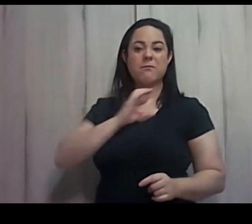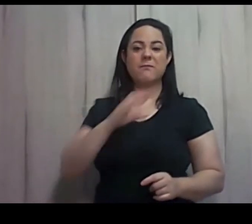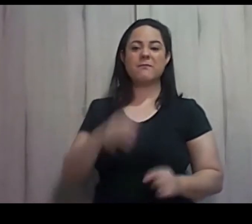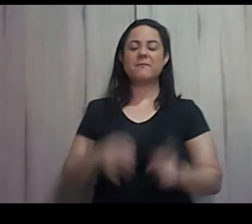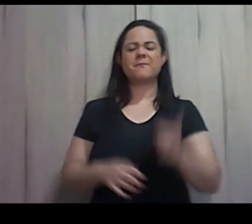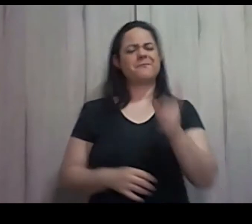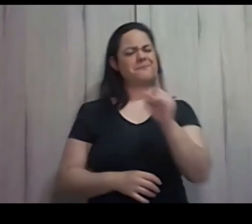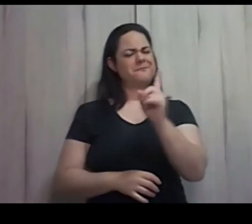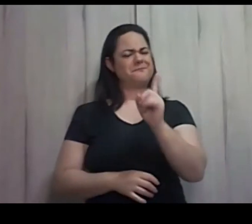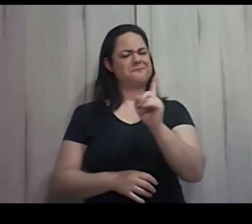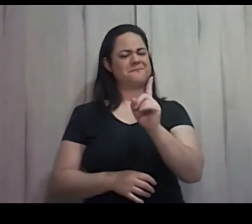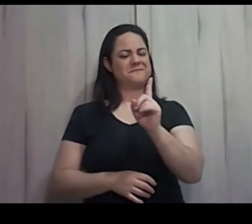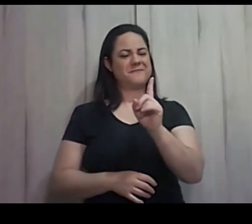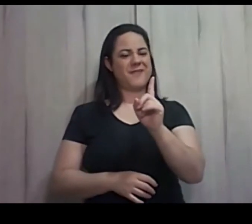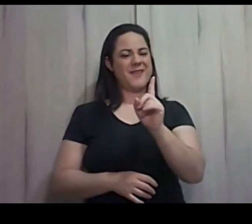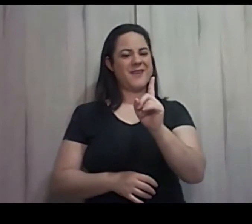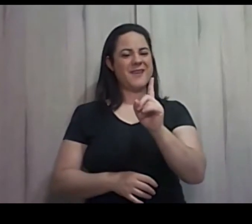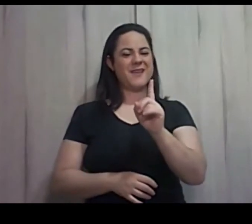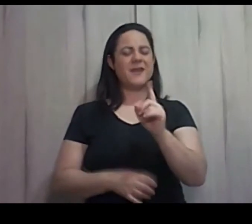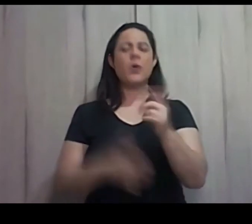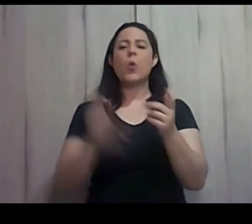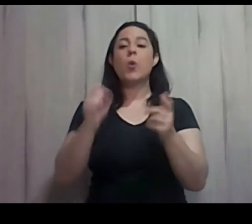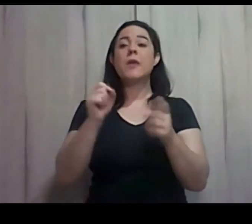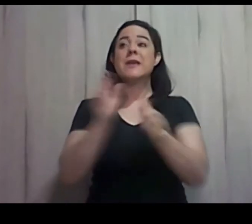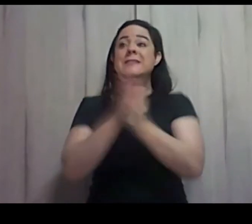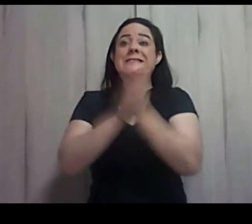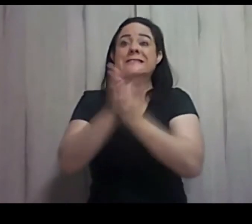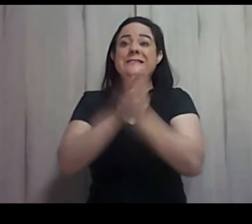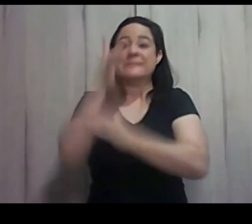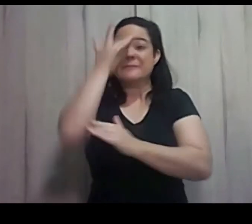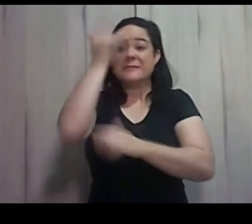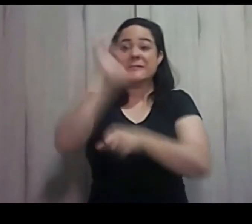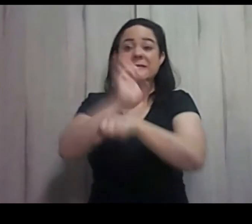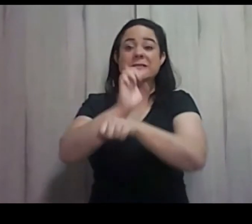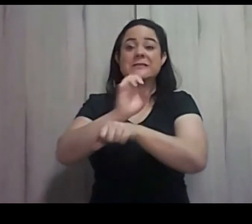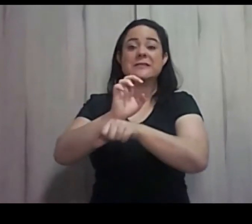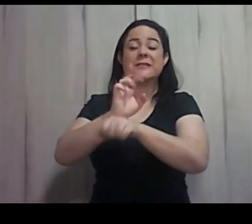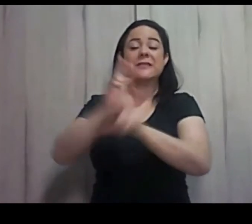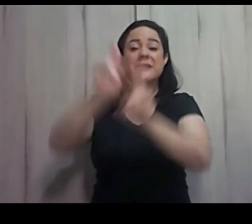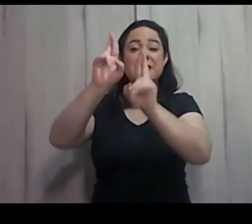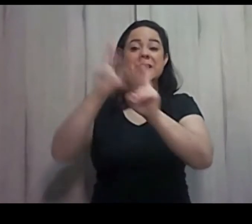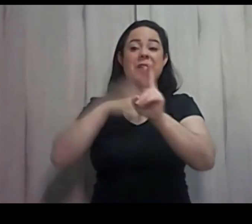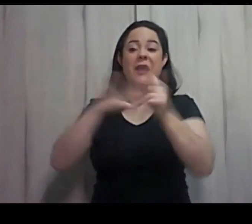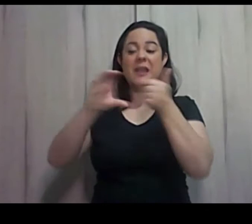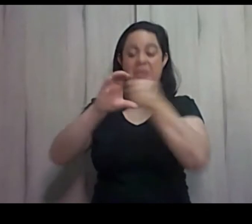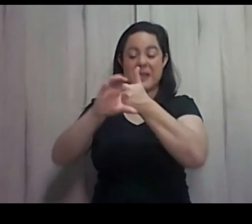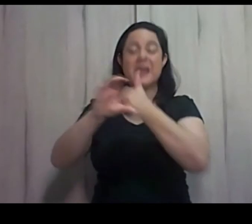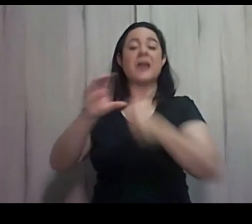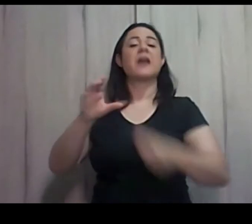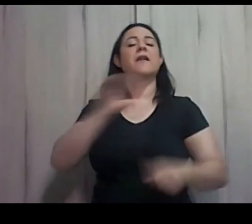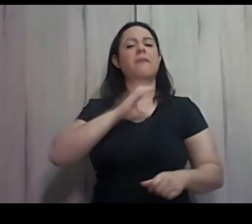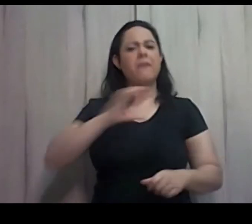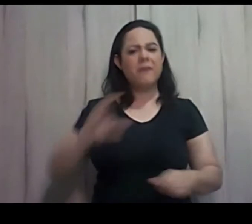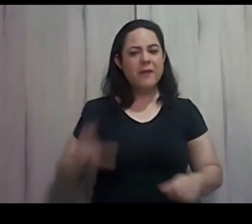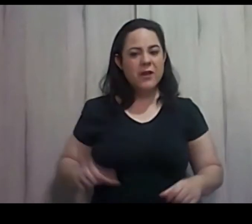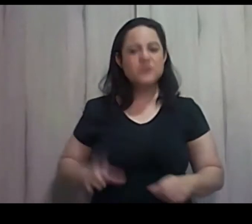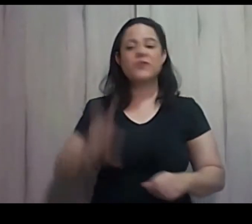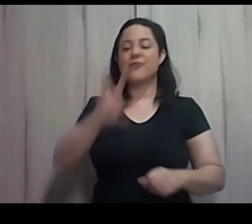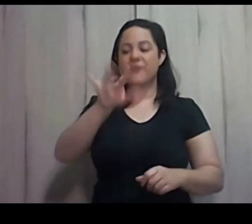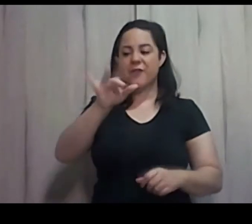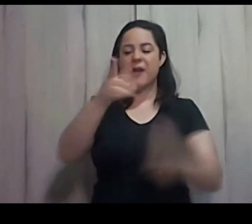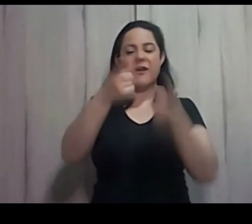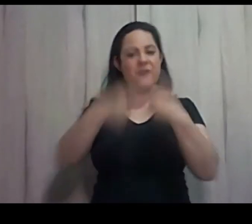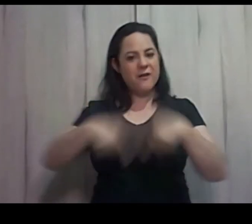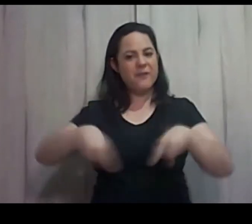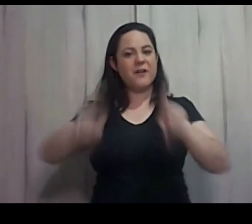Também não. Qual é a maior esperança do cristão? É que Cristo voltará. Nós que